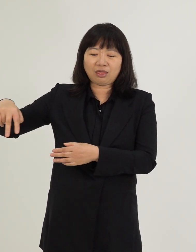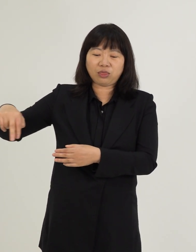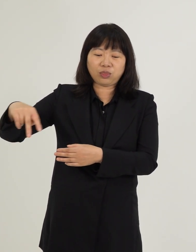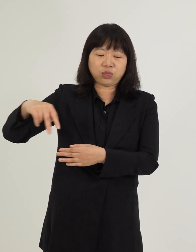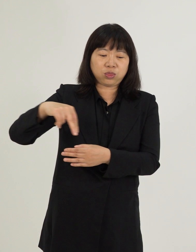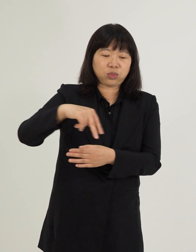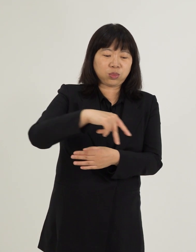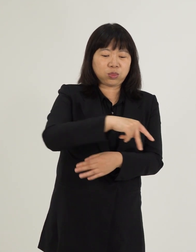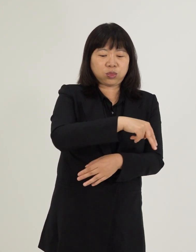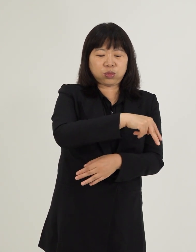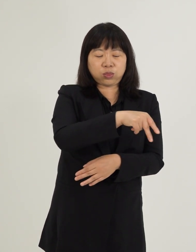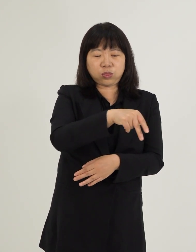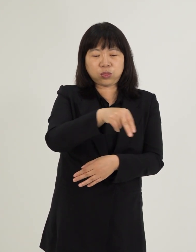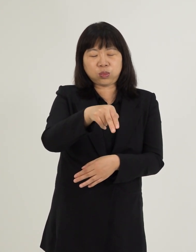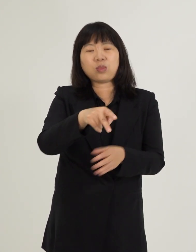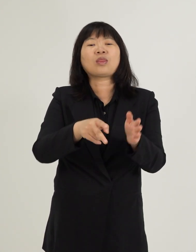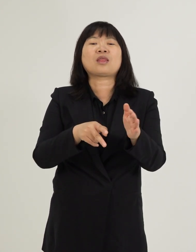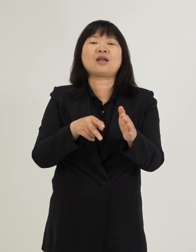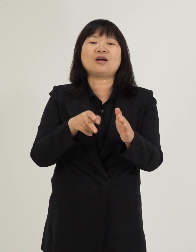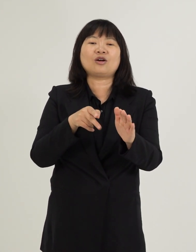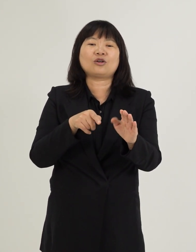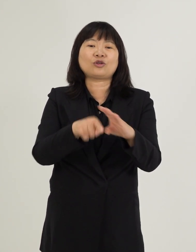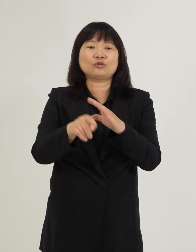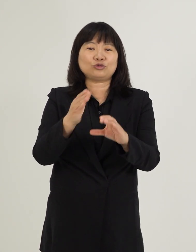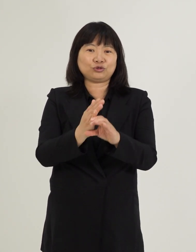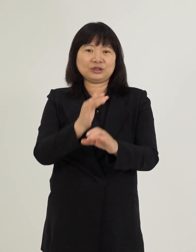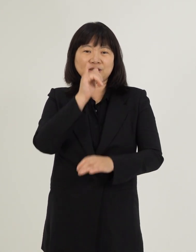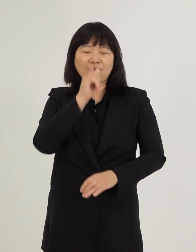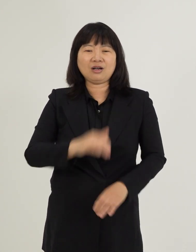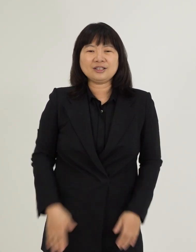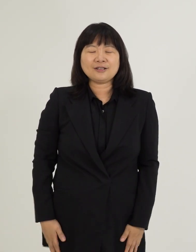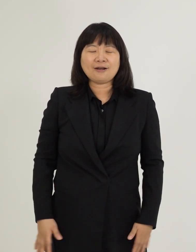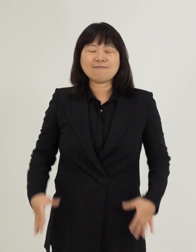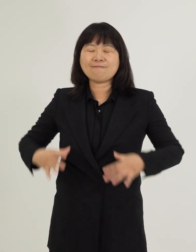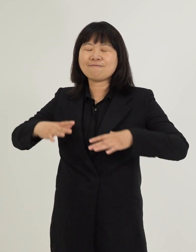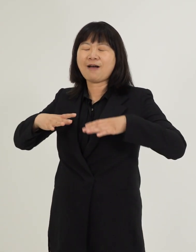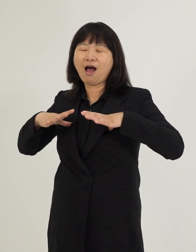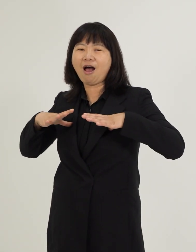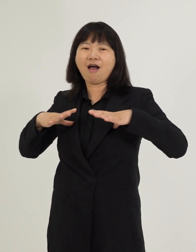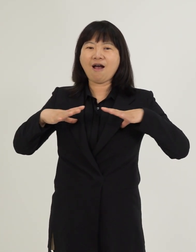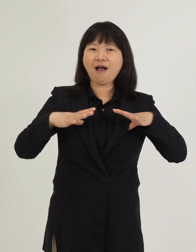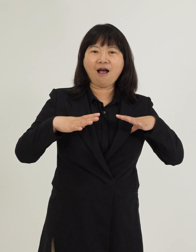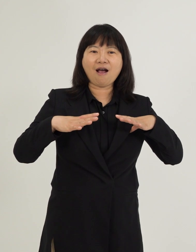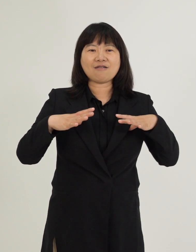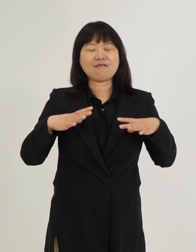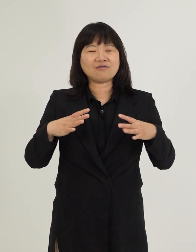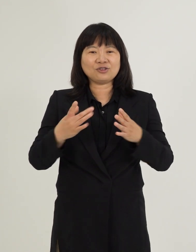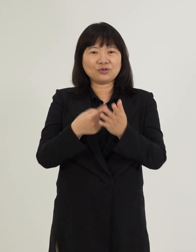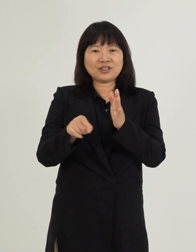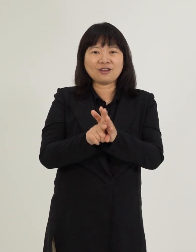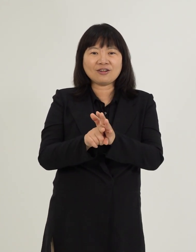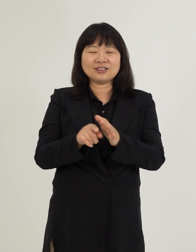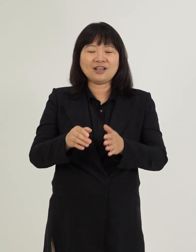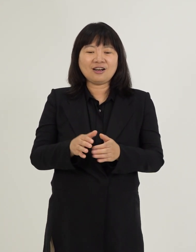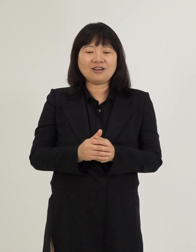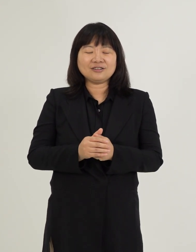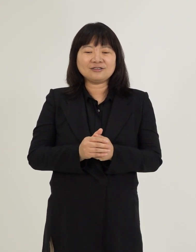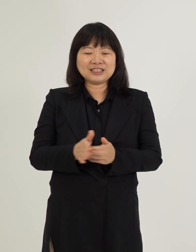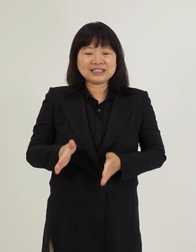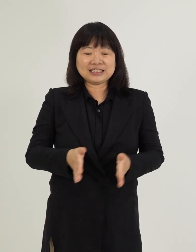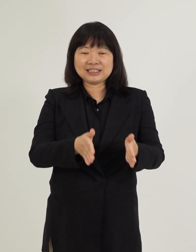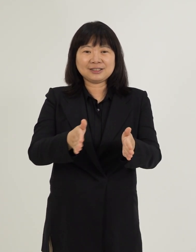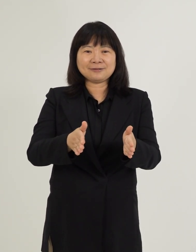우리가 보통 그러잖아요. 어디 좀 이렇게 폼 잡는 자리로 가려면 길도 주로 어딜 택해서